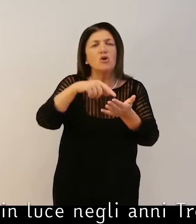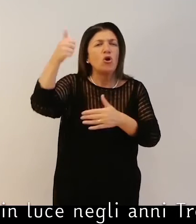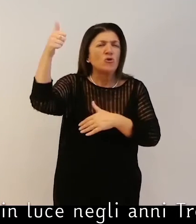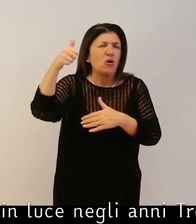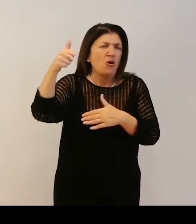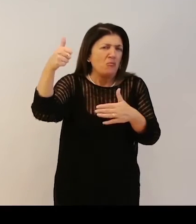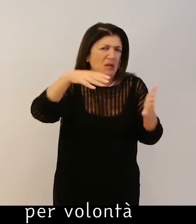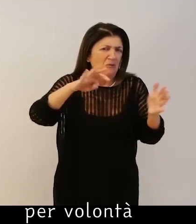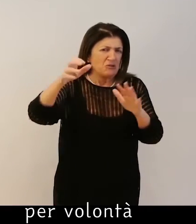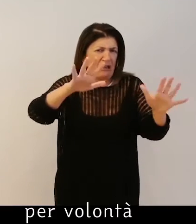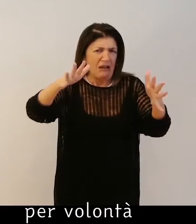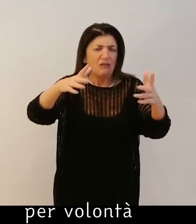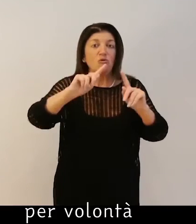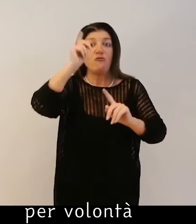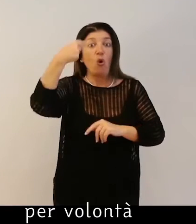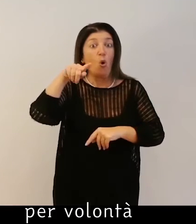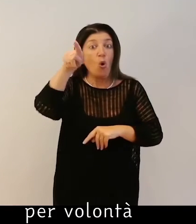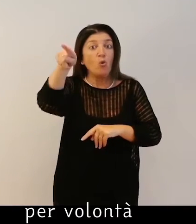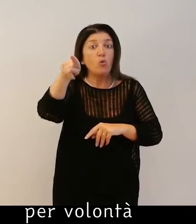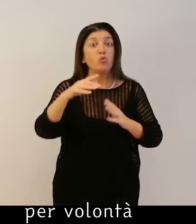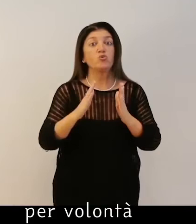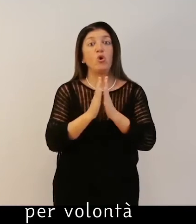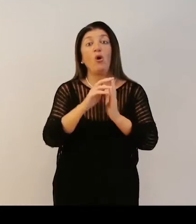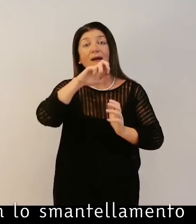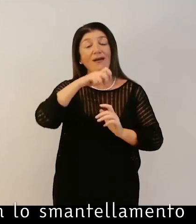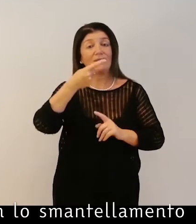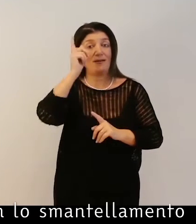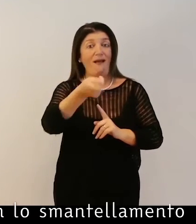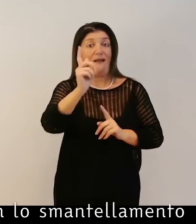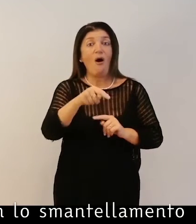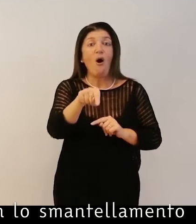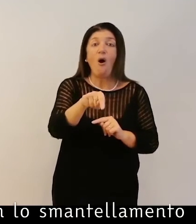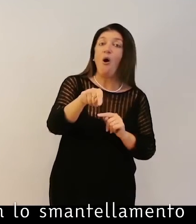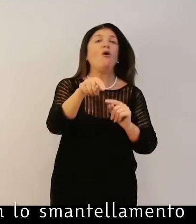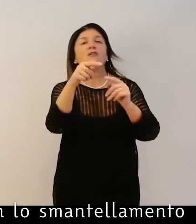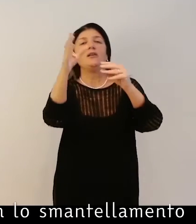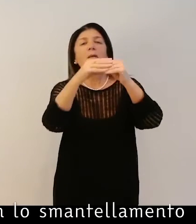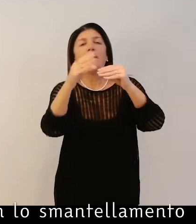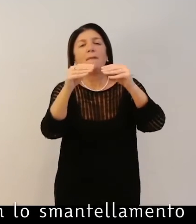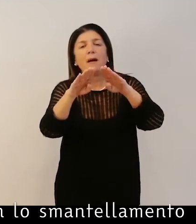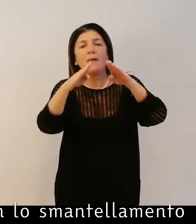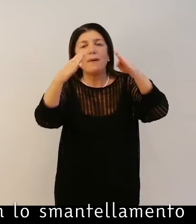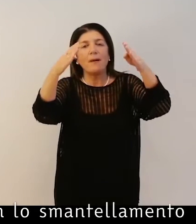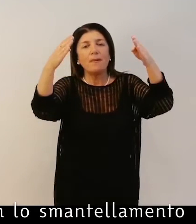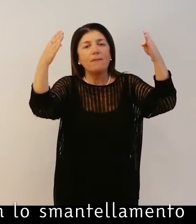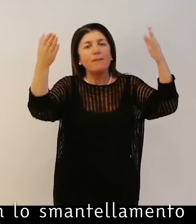Novecento, per volontà del cardinale Schuster, con lo smantellamento dell'altare